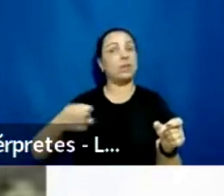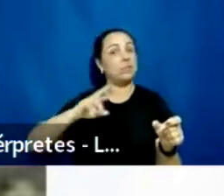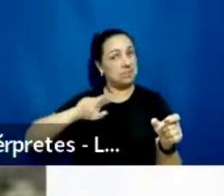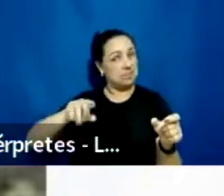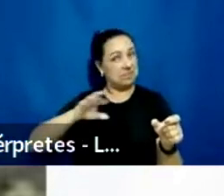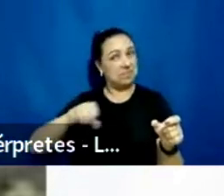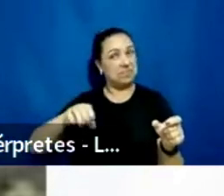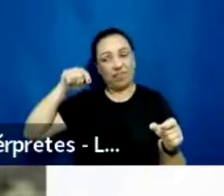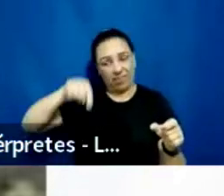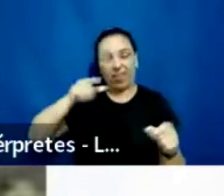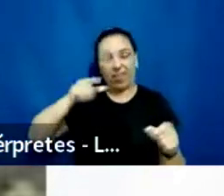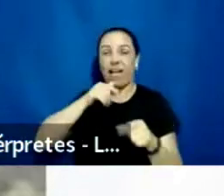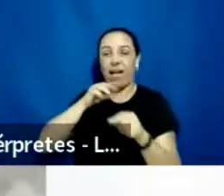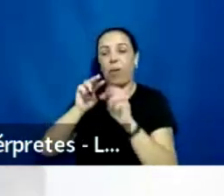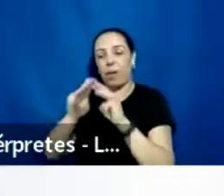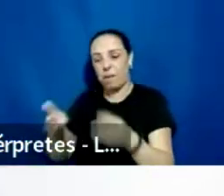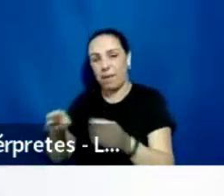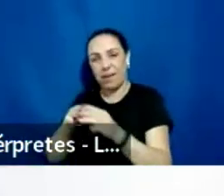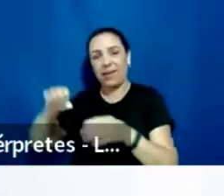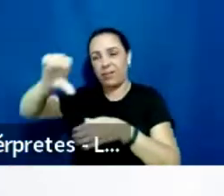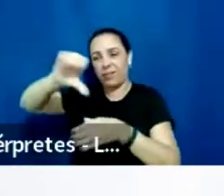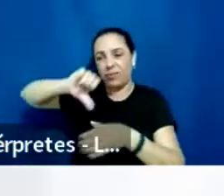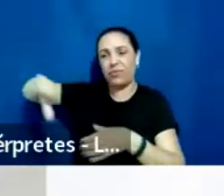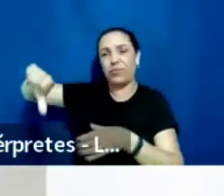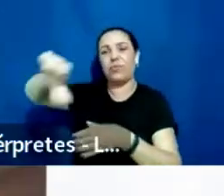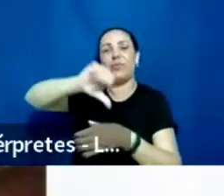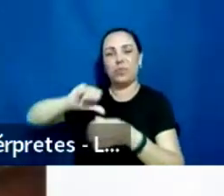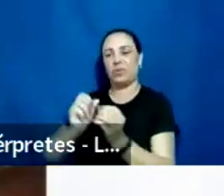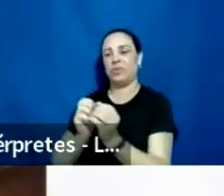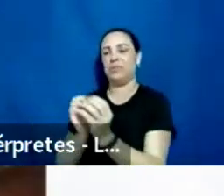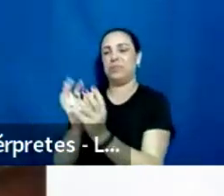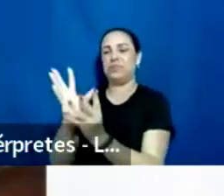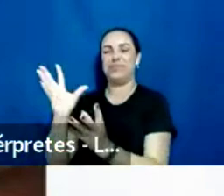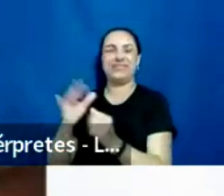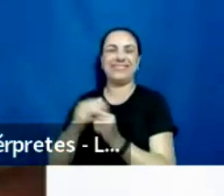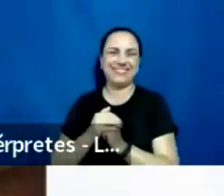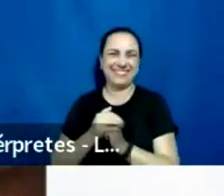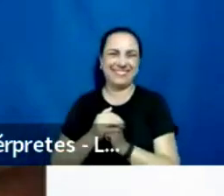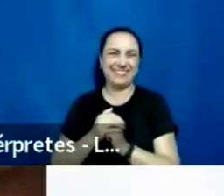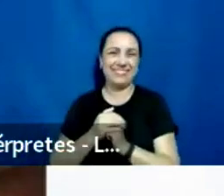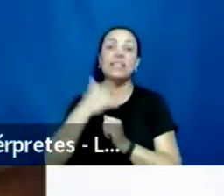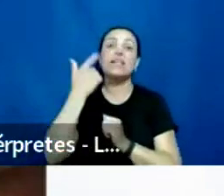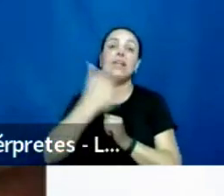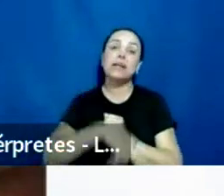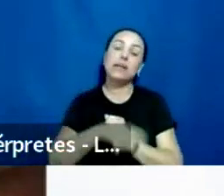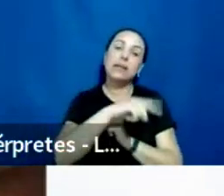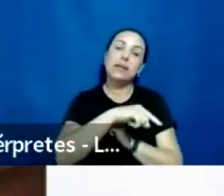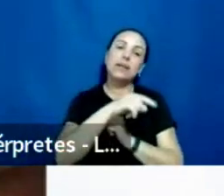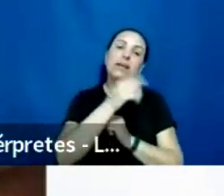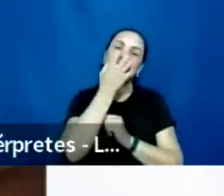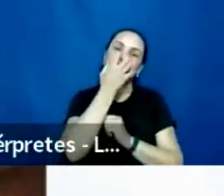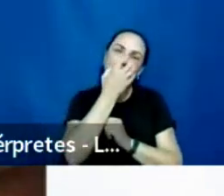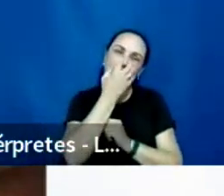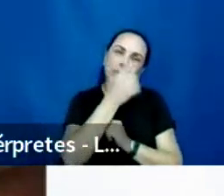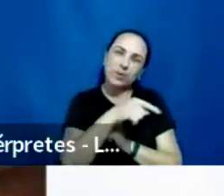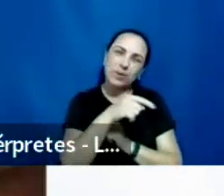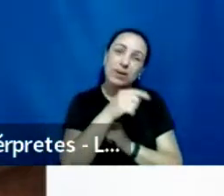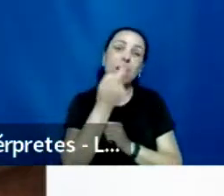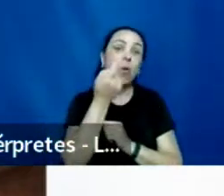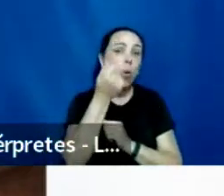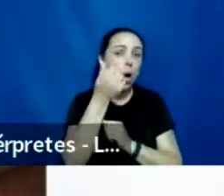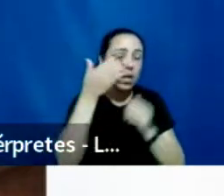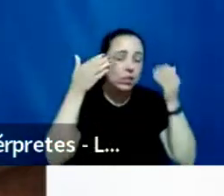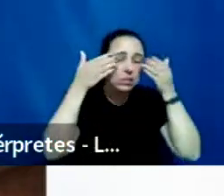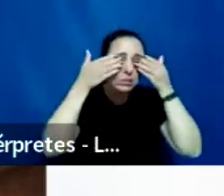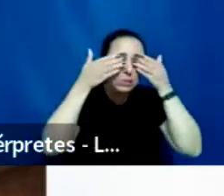tratada magneticamente, que também tem esse benefício. Nós também temos o antes e o depois desse cachorrinho quase